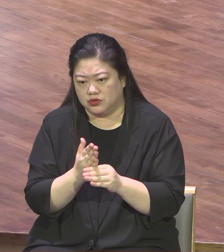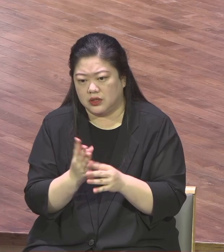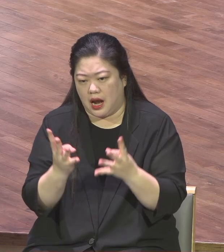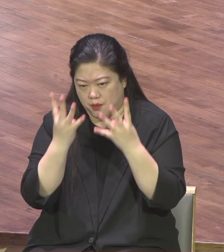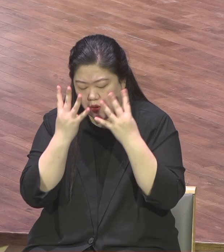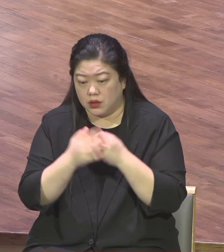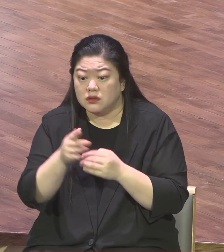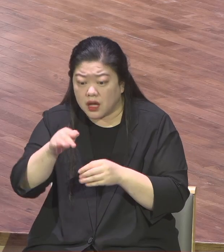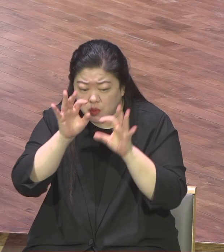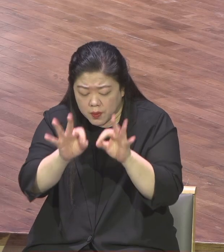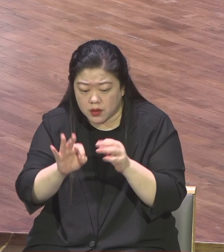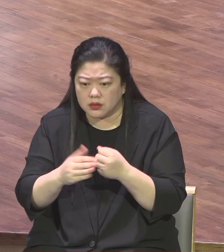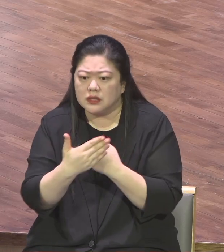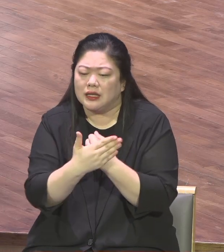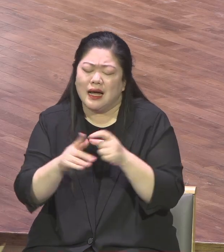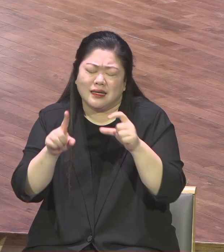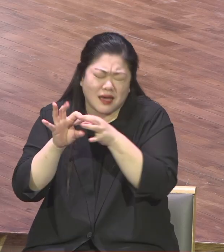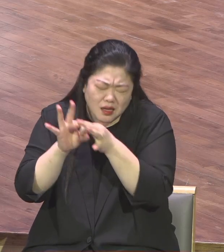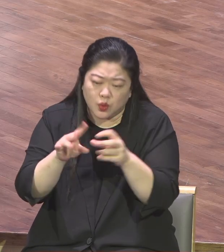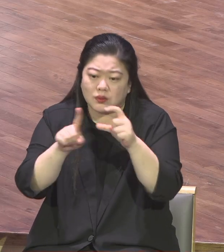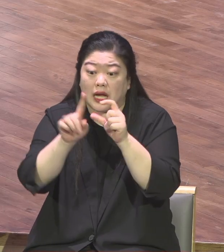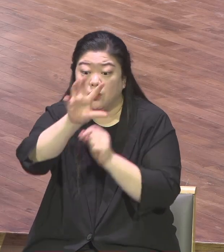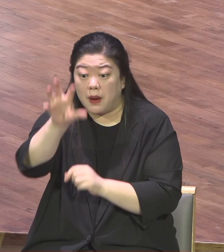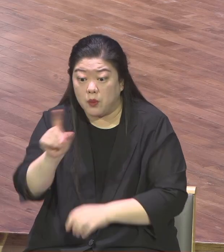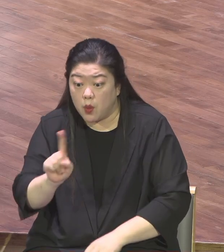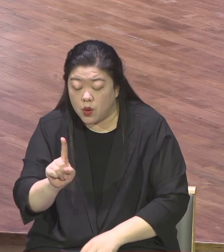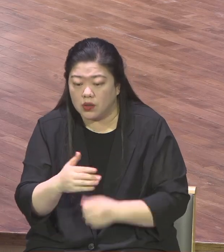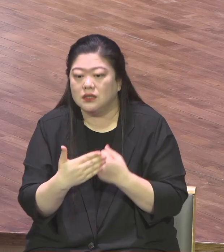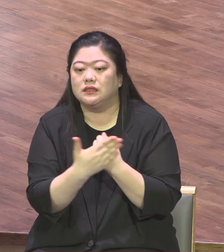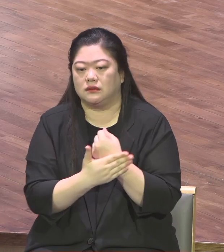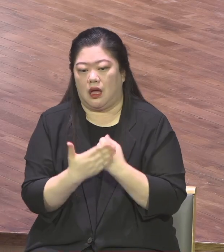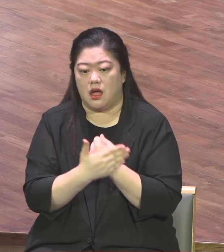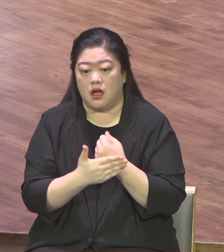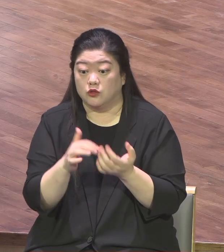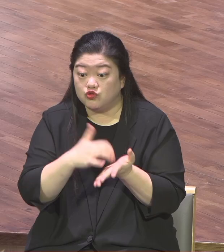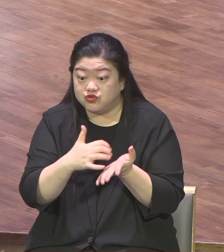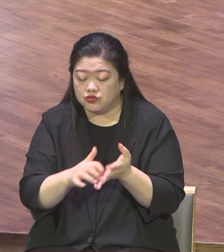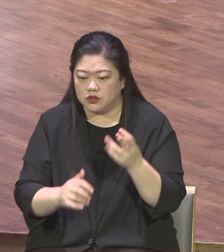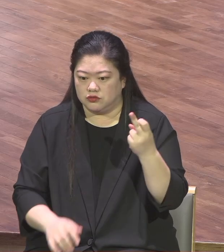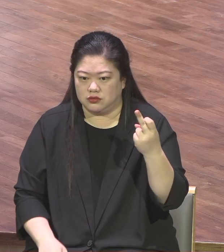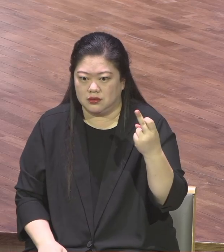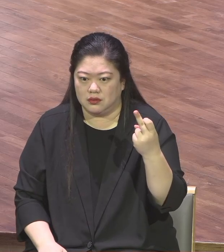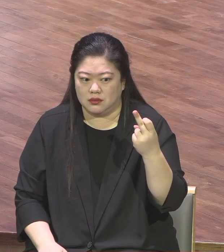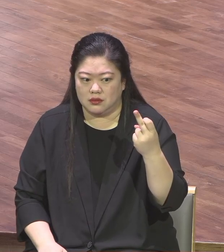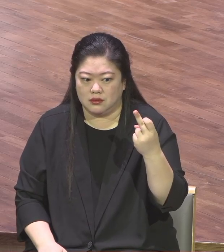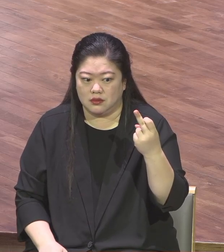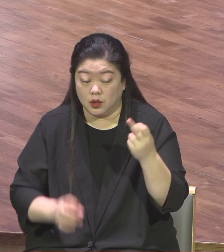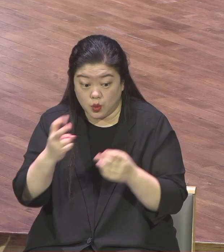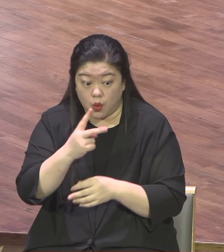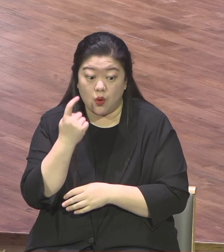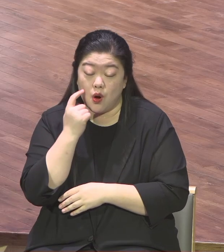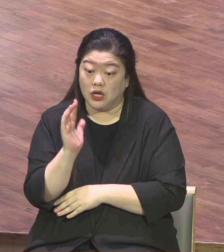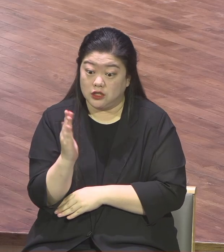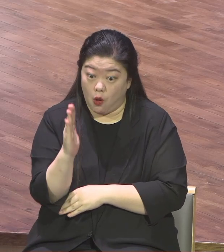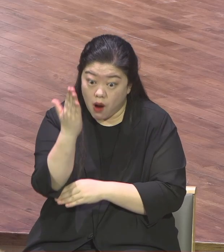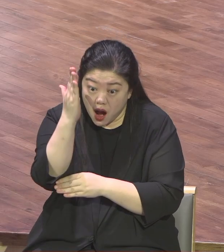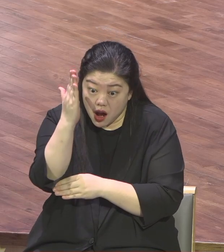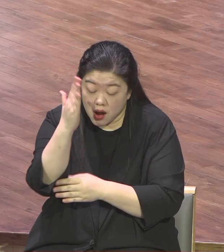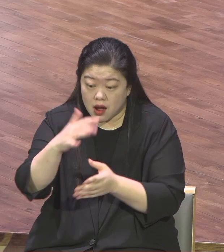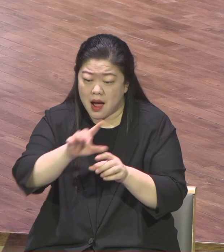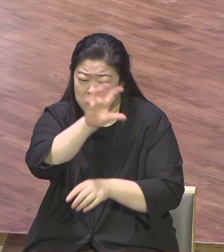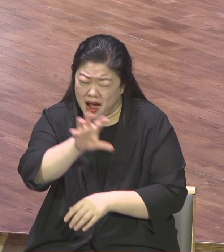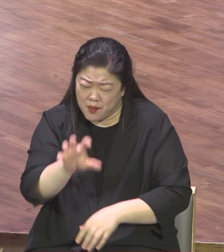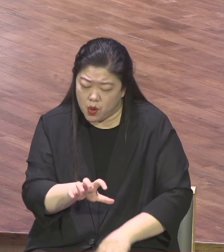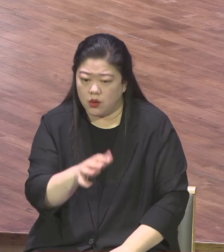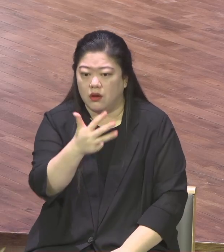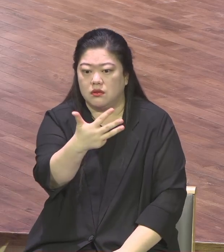단어가 뭐냐? 은혜입니다. 은혜. 은혜라는 단어가 12번이 나오고 영광이라고 표현한 것이